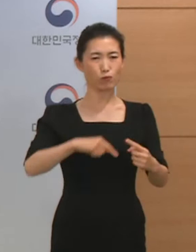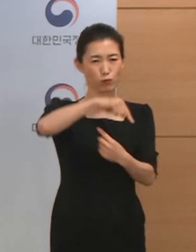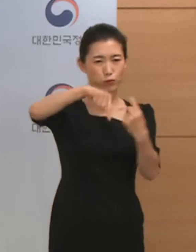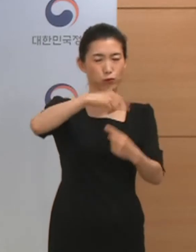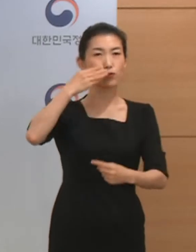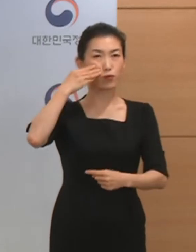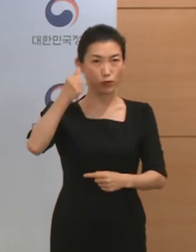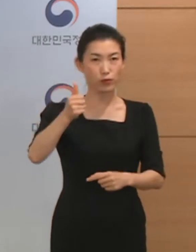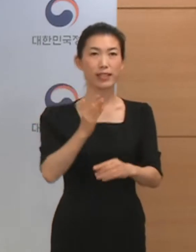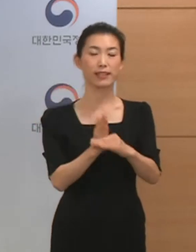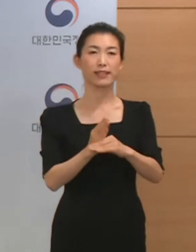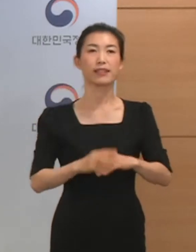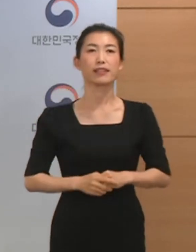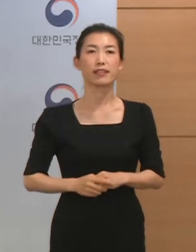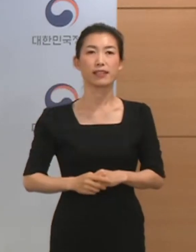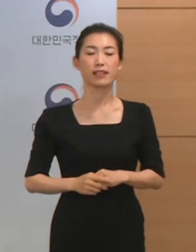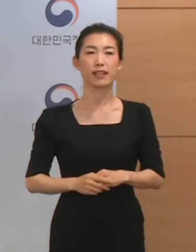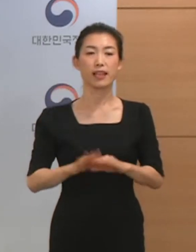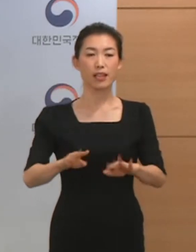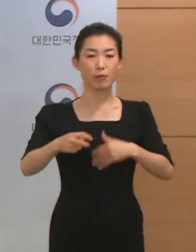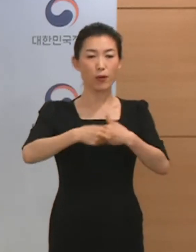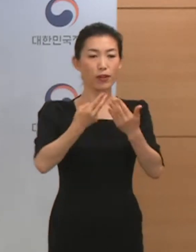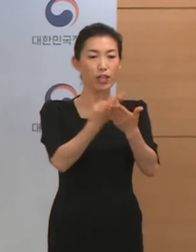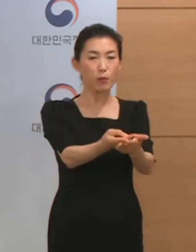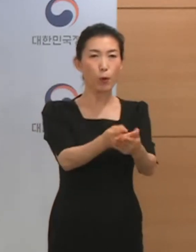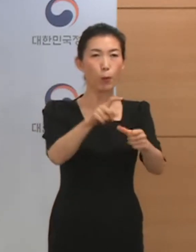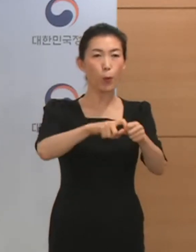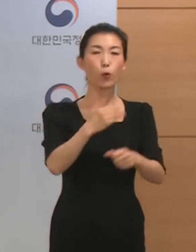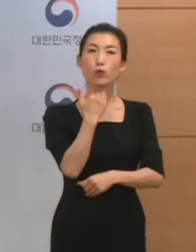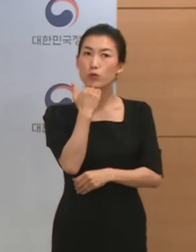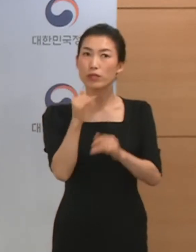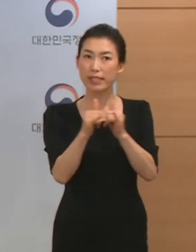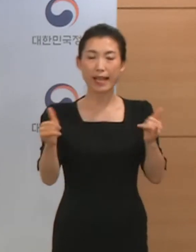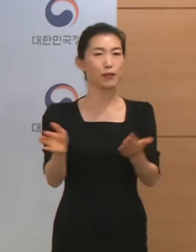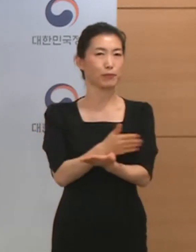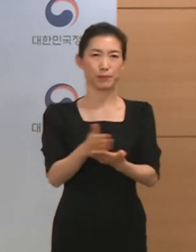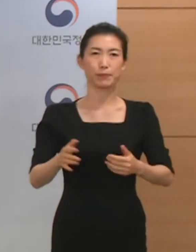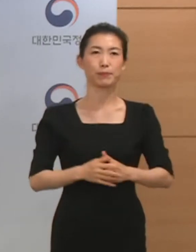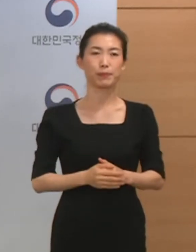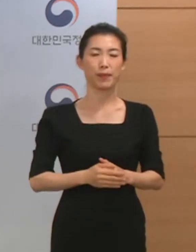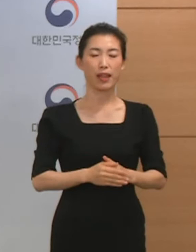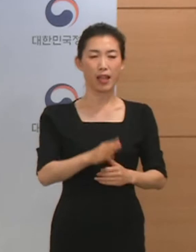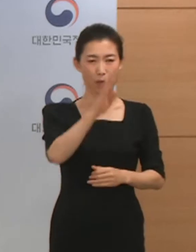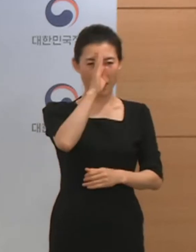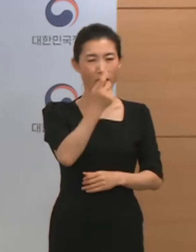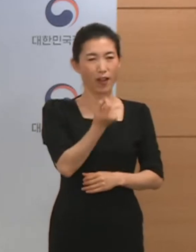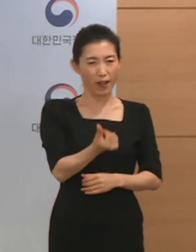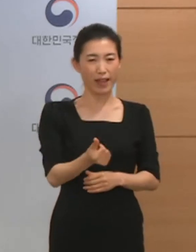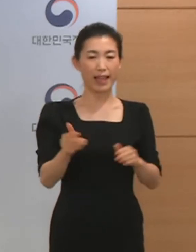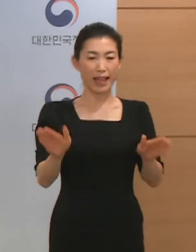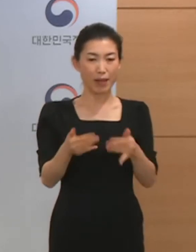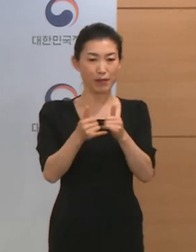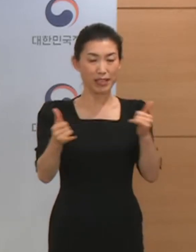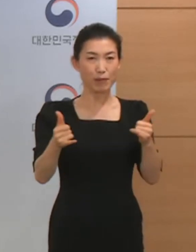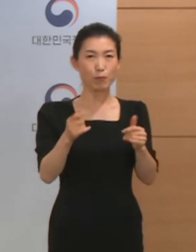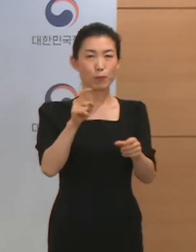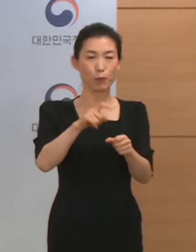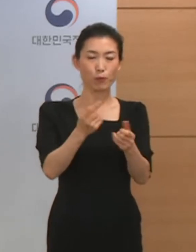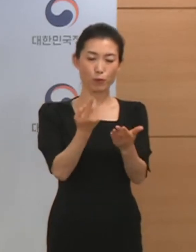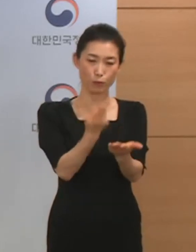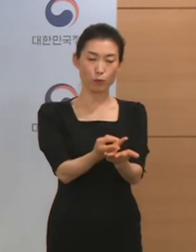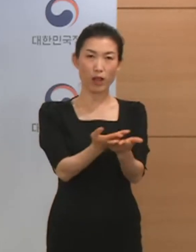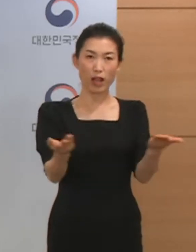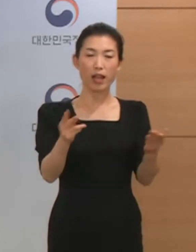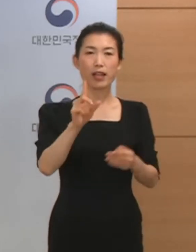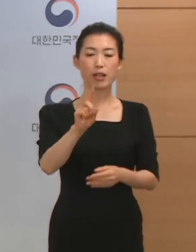있습니다. 입원 대기 중인 환자도 없습니다. 중등도 경증 환자를 위한 병상도 총